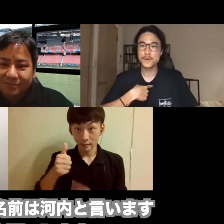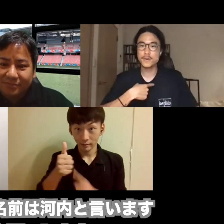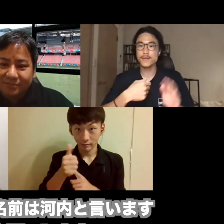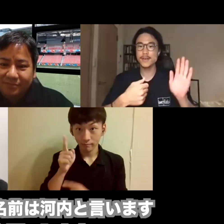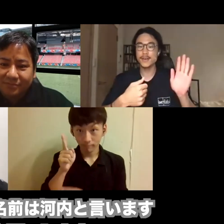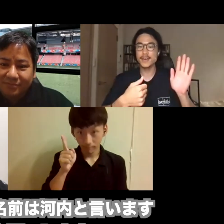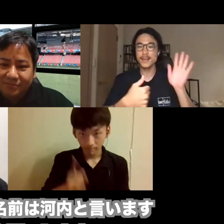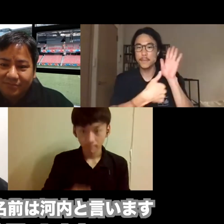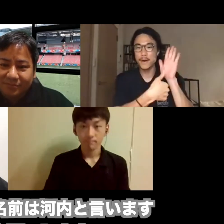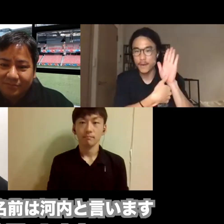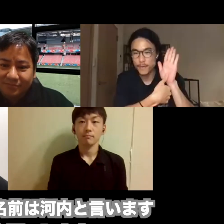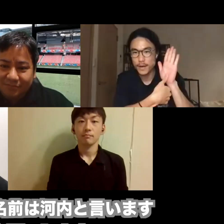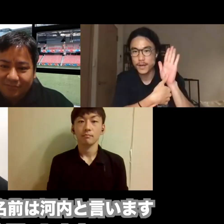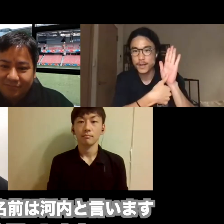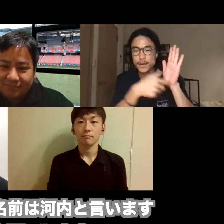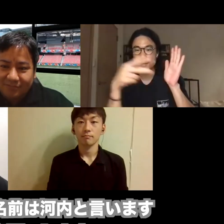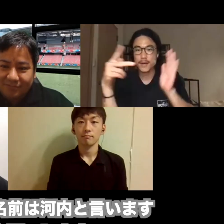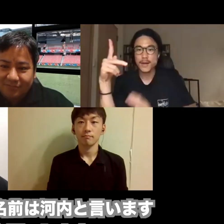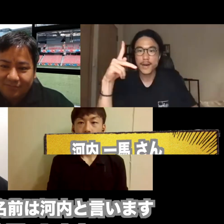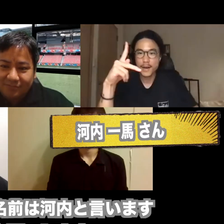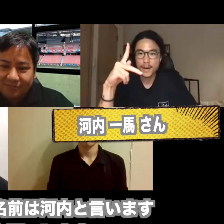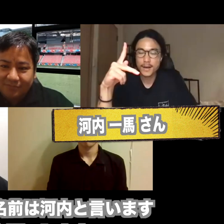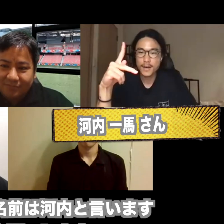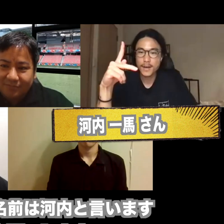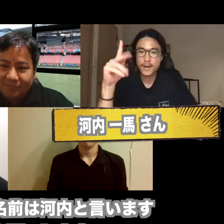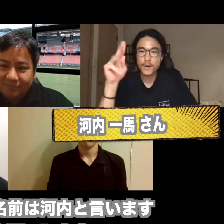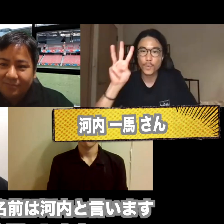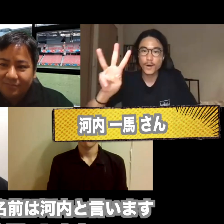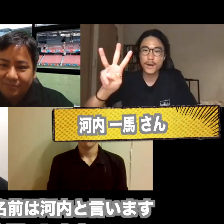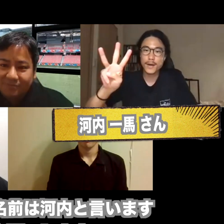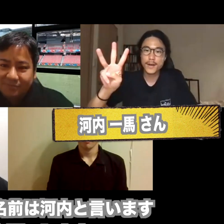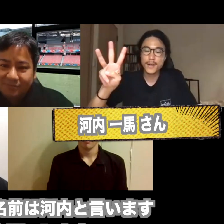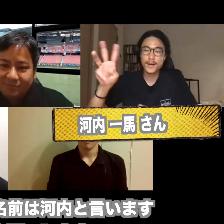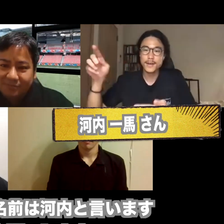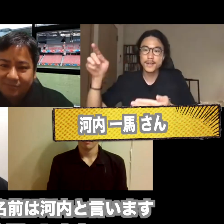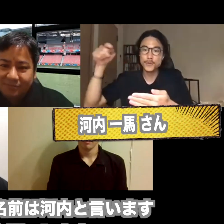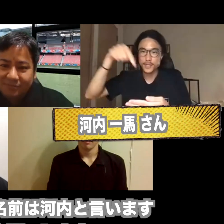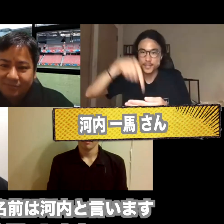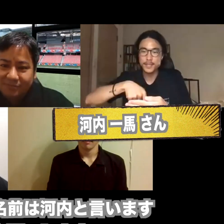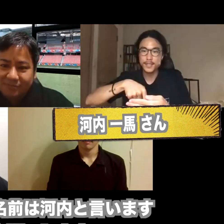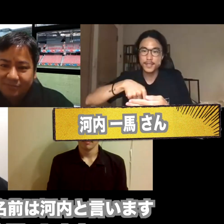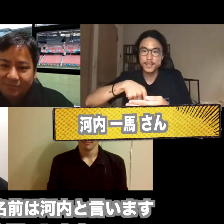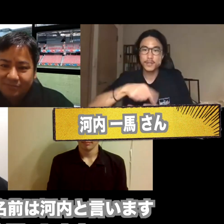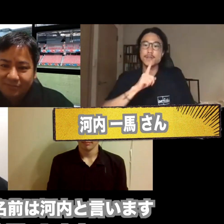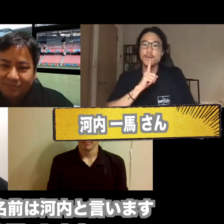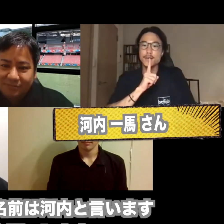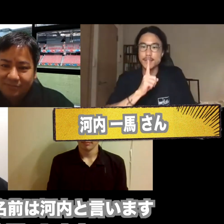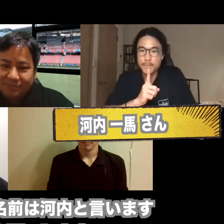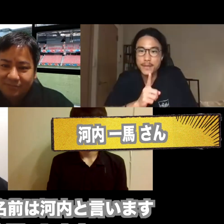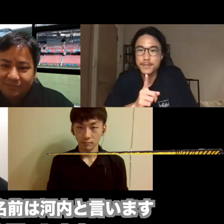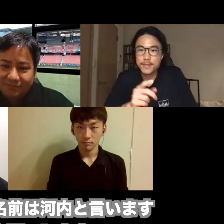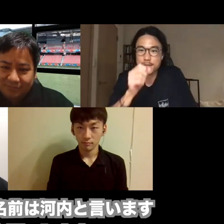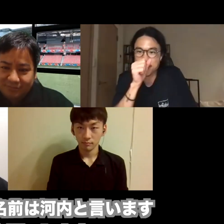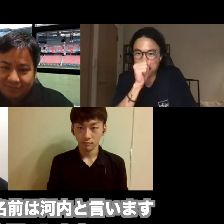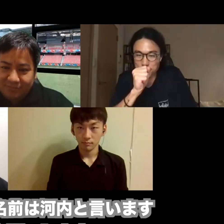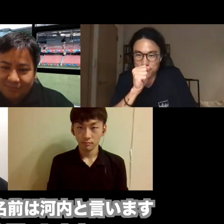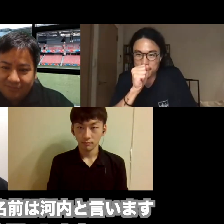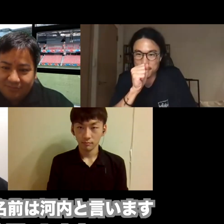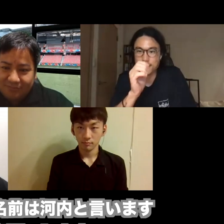私の名前はかは家と言いますよろしくお